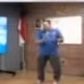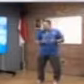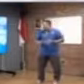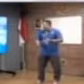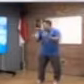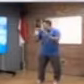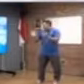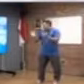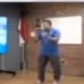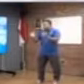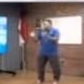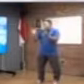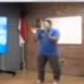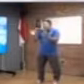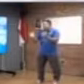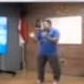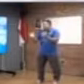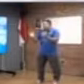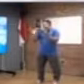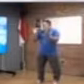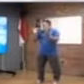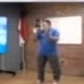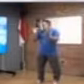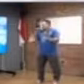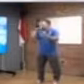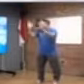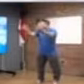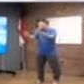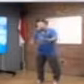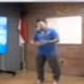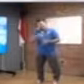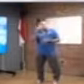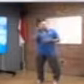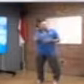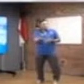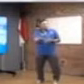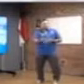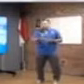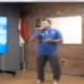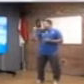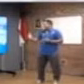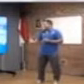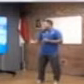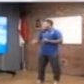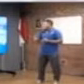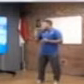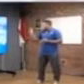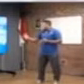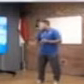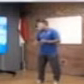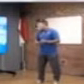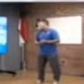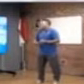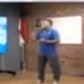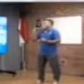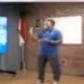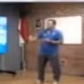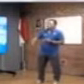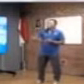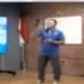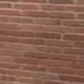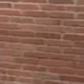tadi, contoh gerakan meloncat pada menurunkan kelinci meloncat. Kalau melompat menggunakan tumpuan satu kaki.